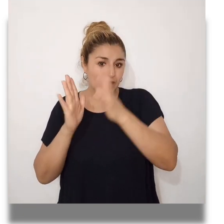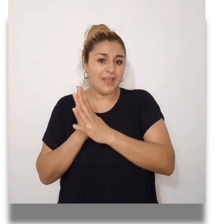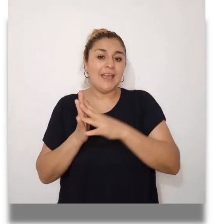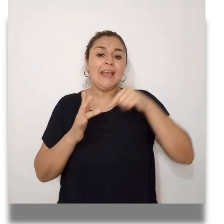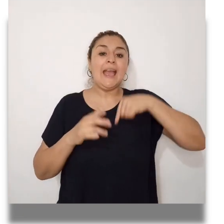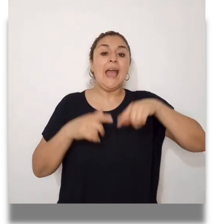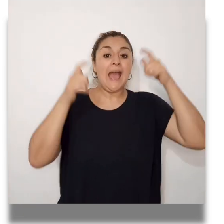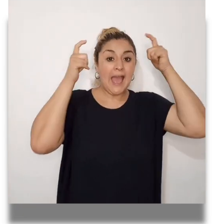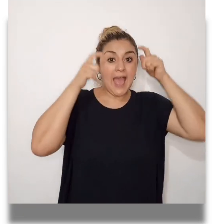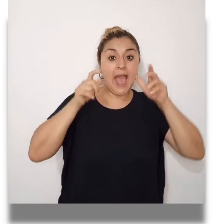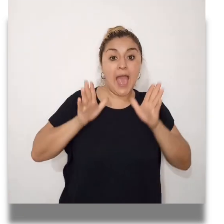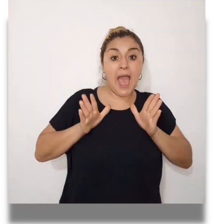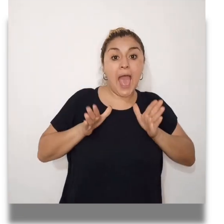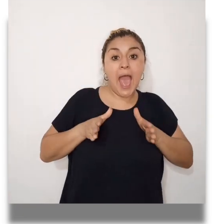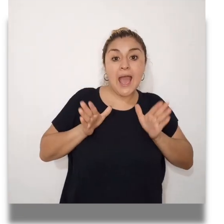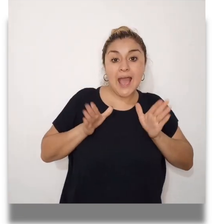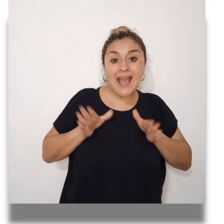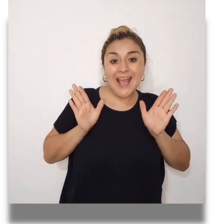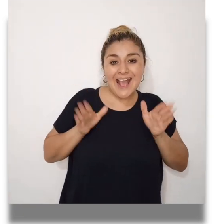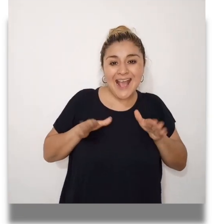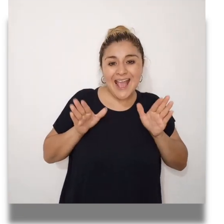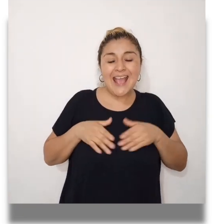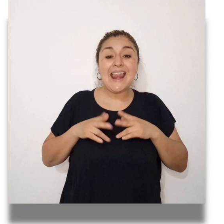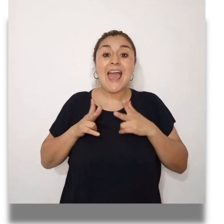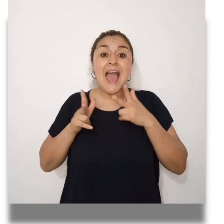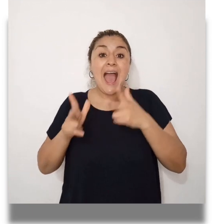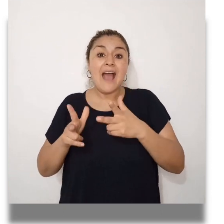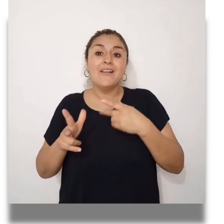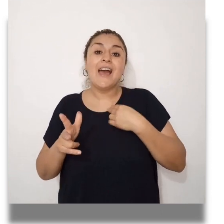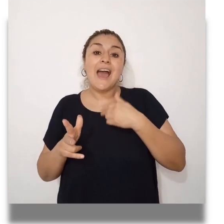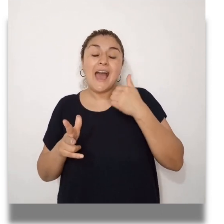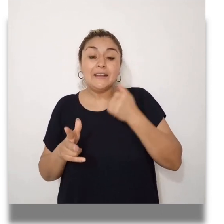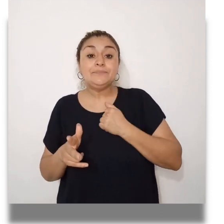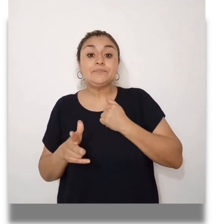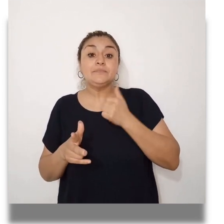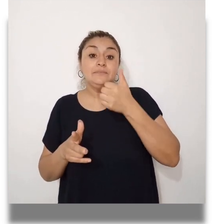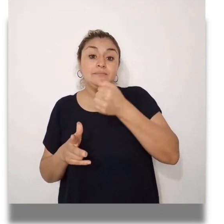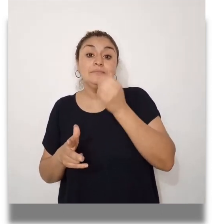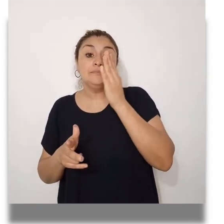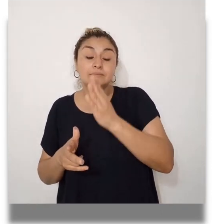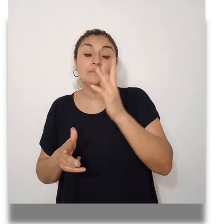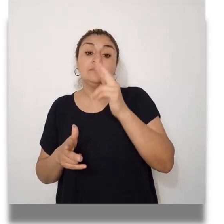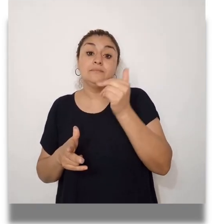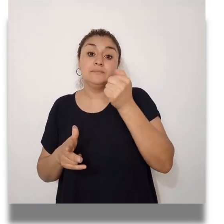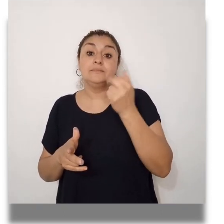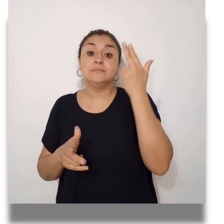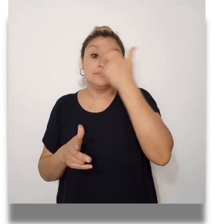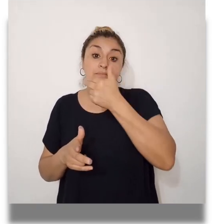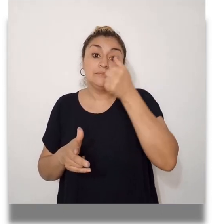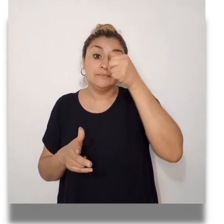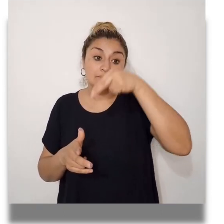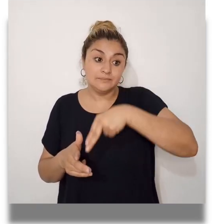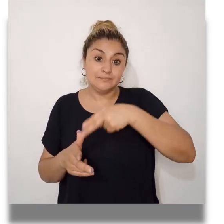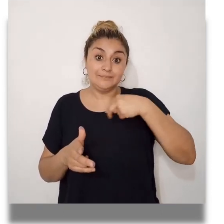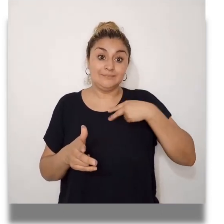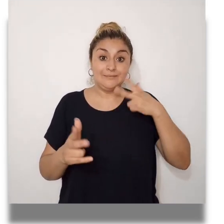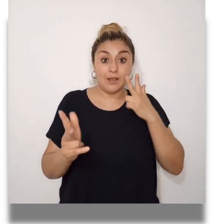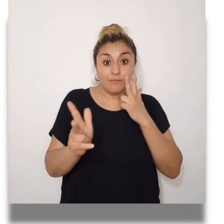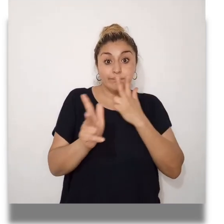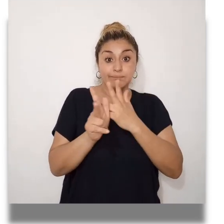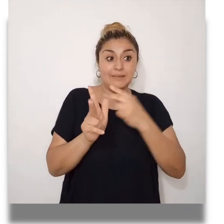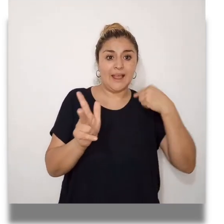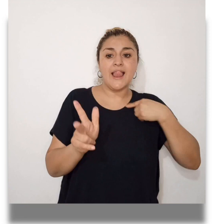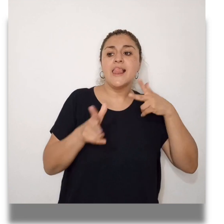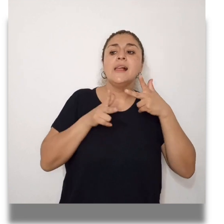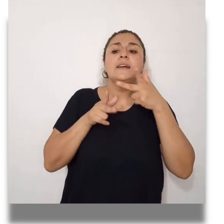dijo: No extiendas tu mano sobre el muchacho, ni le hagas nada, porque yo conozco